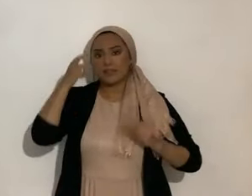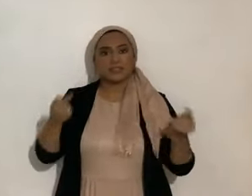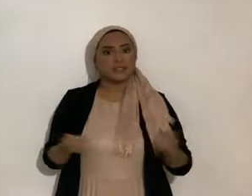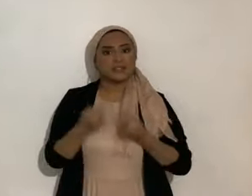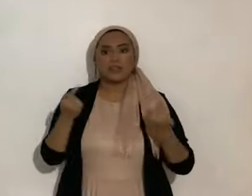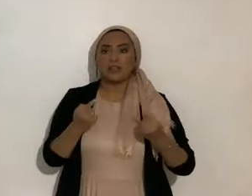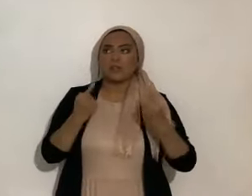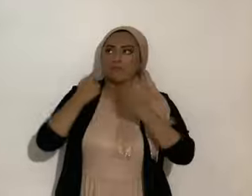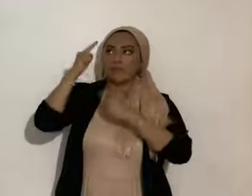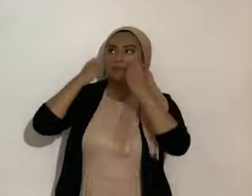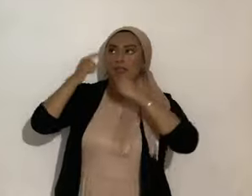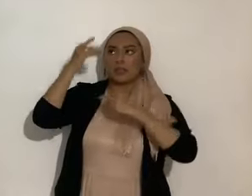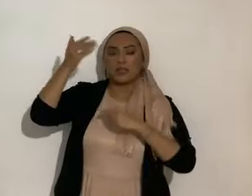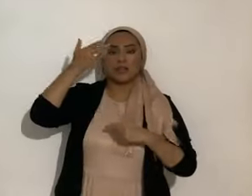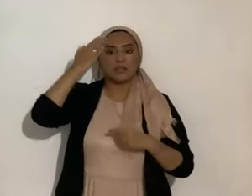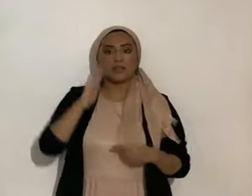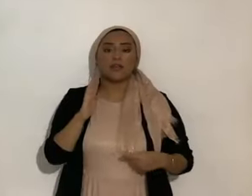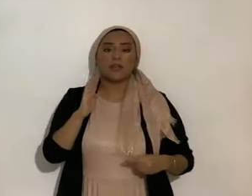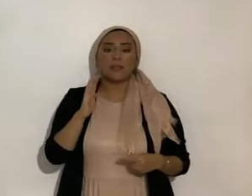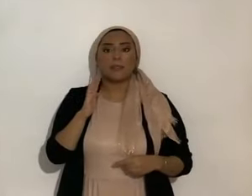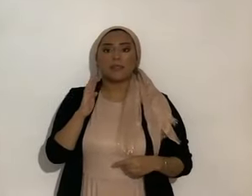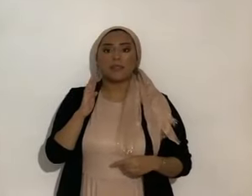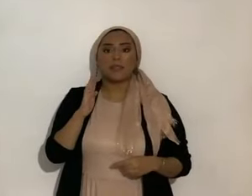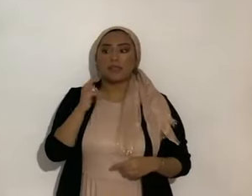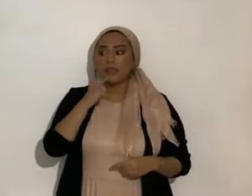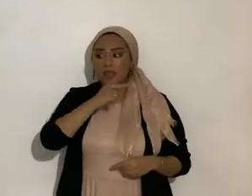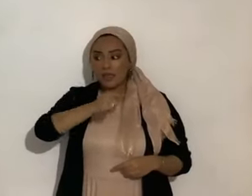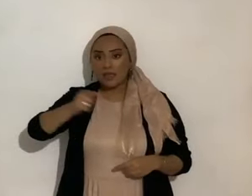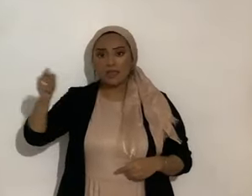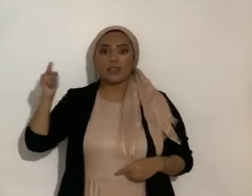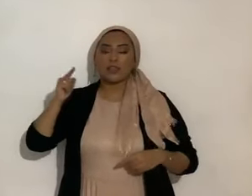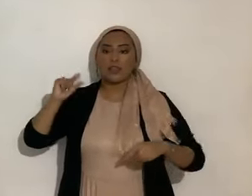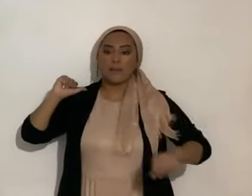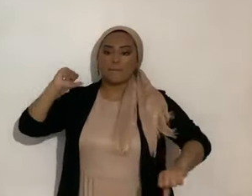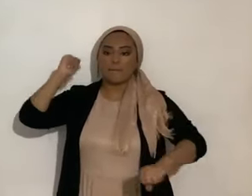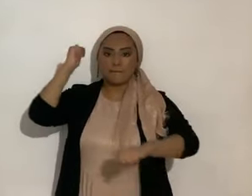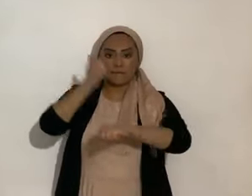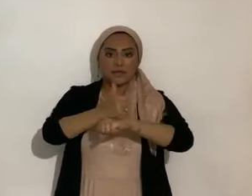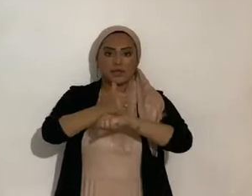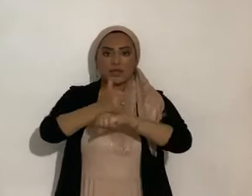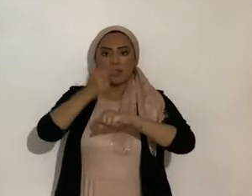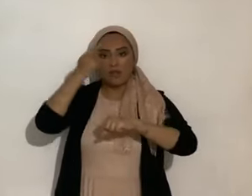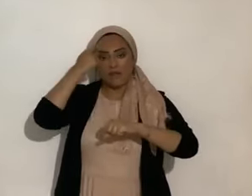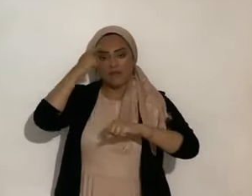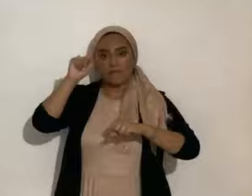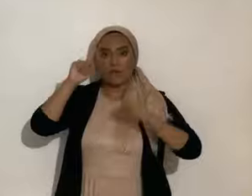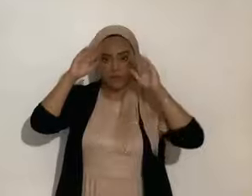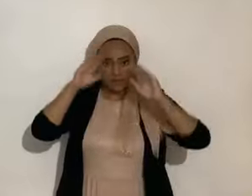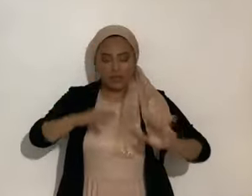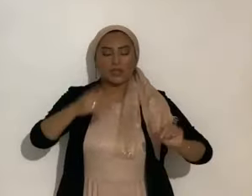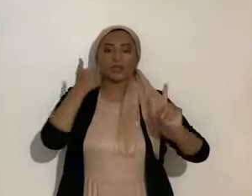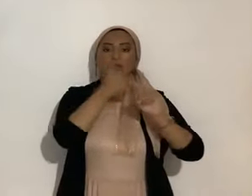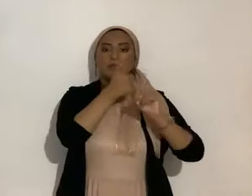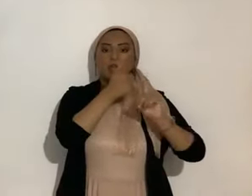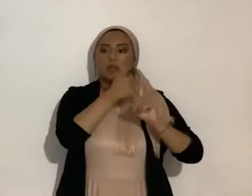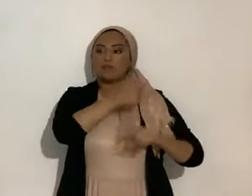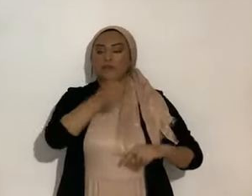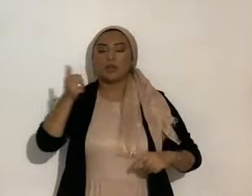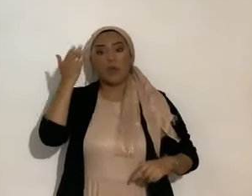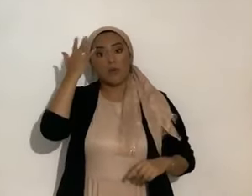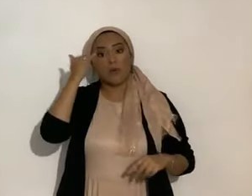por ofender al Todopoderoso. Han levantado su propio altar para venerarse. Por eso